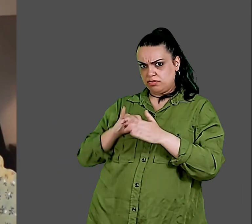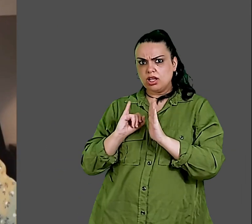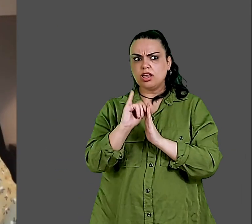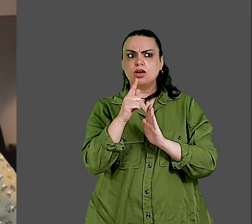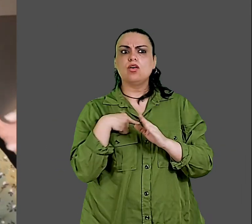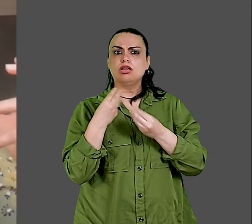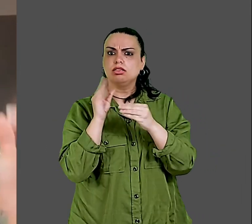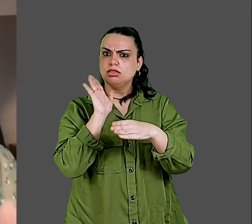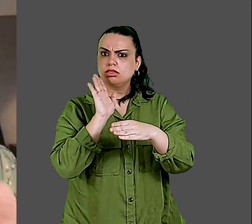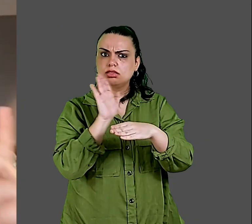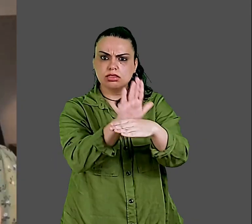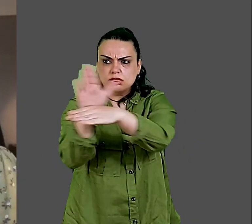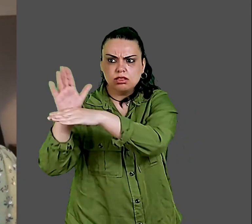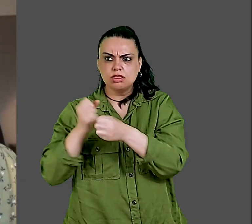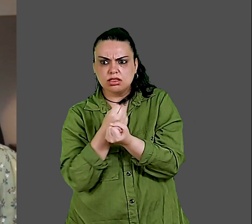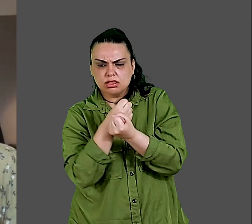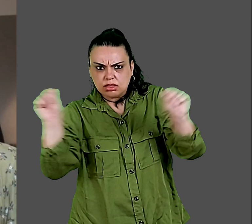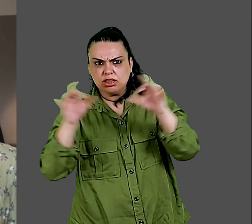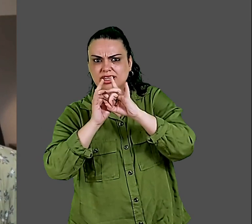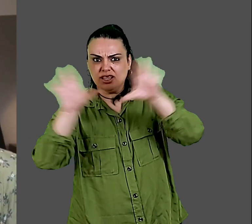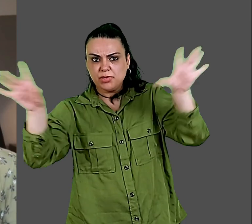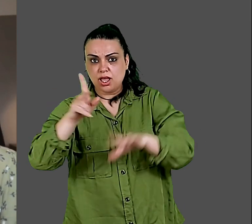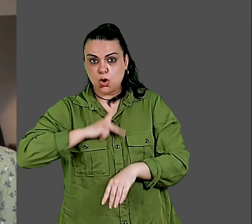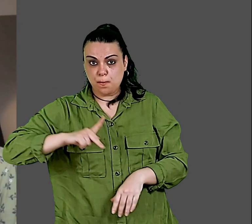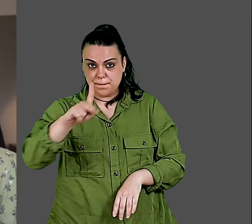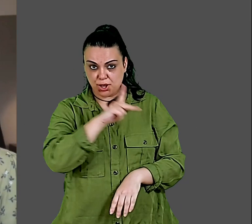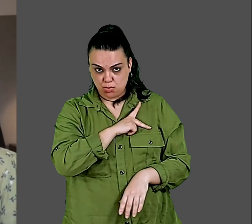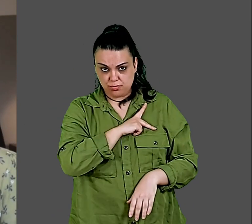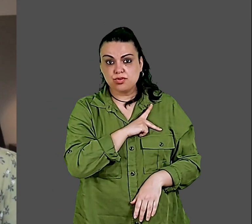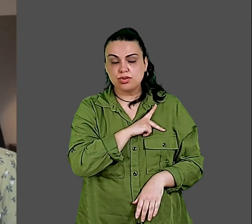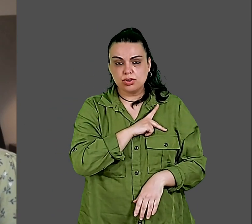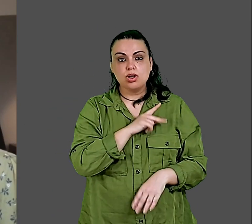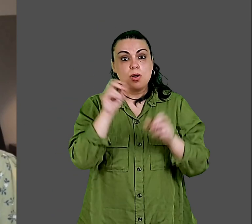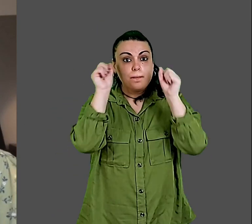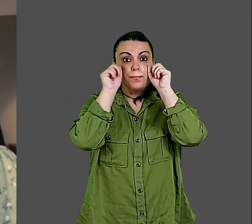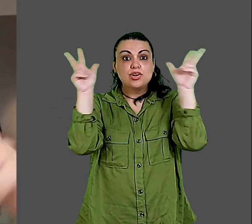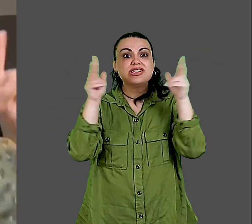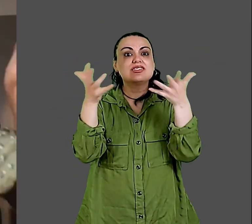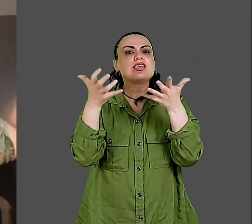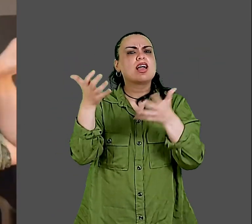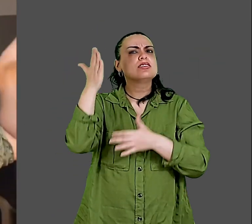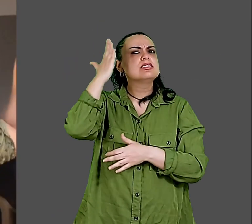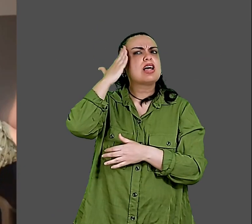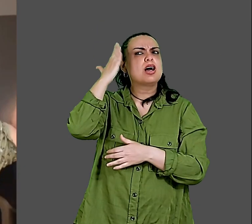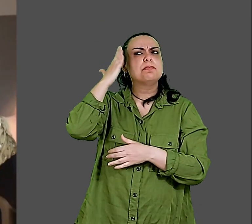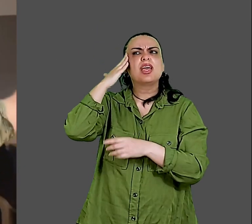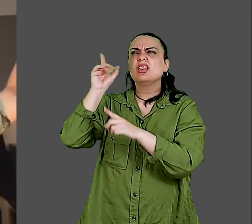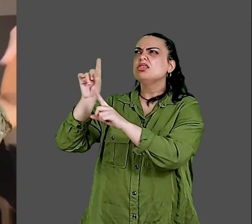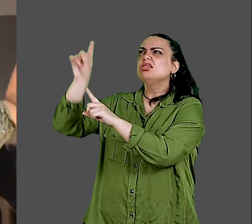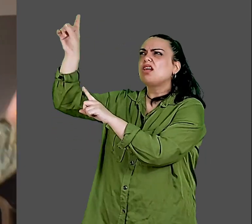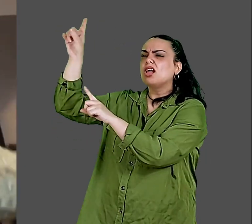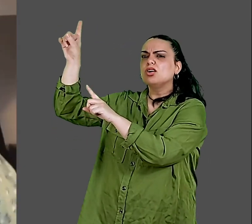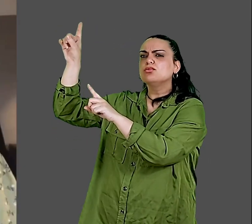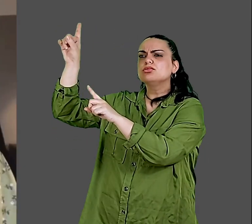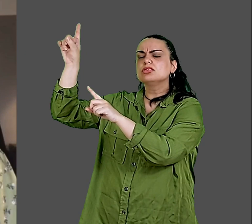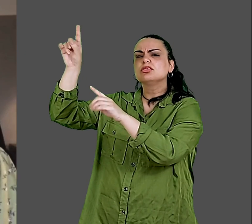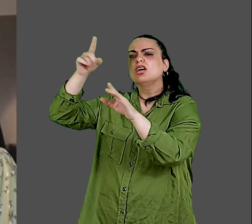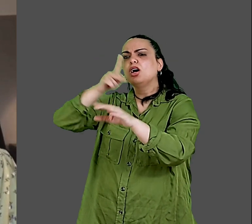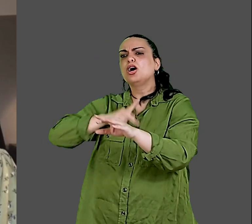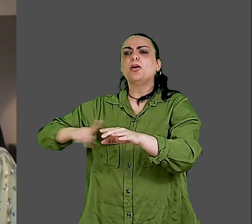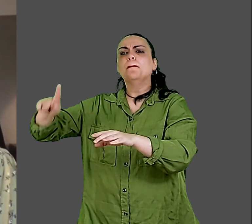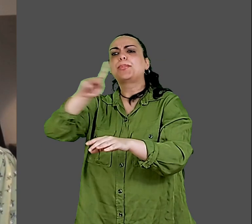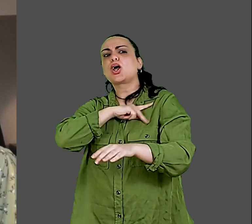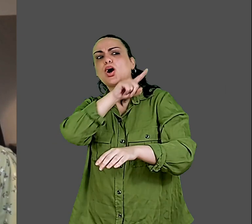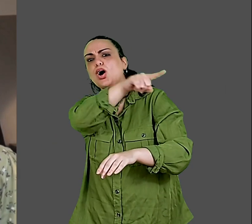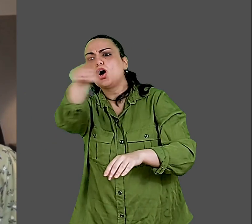libertar o povo, antes de Moisés querer saber quem é Deus para eles, para os hebreus, para o